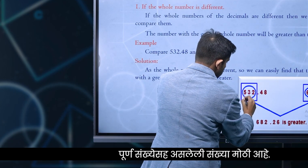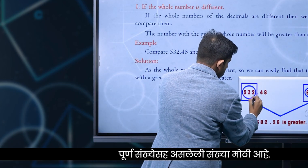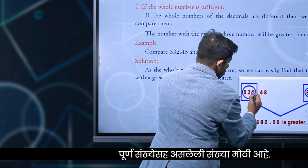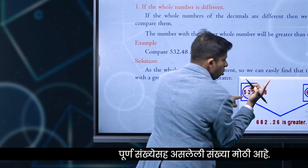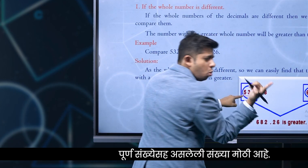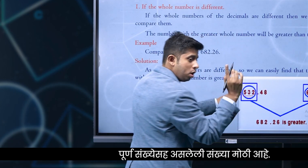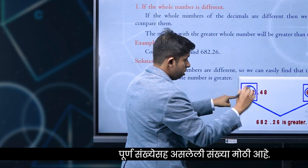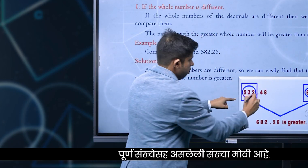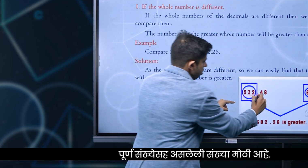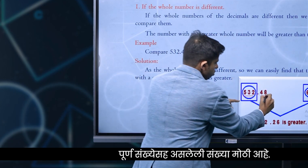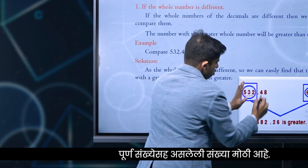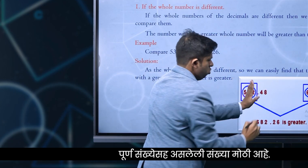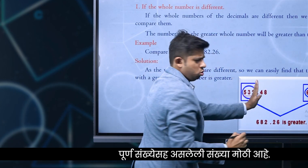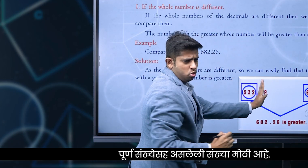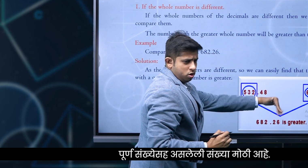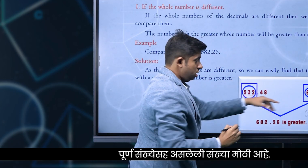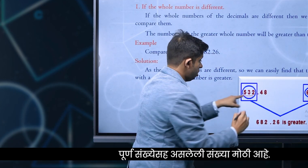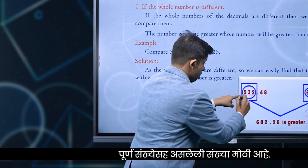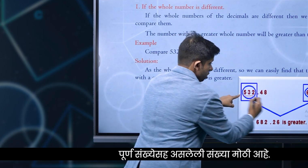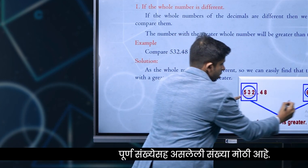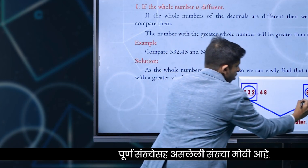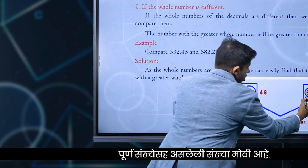पूर्ण संख्यांसह असलेली संख्या मोठी आहे.